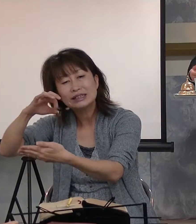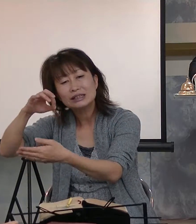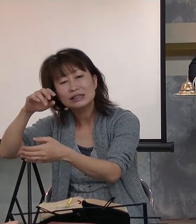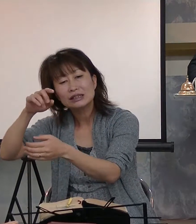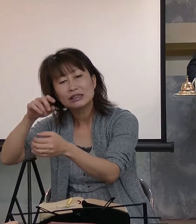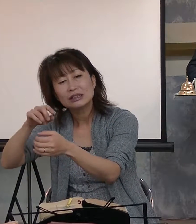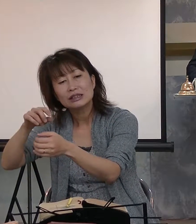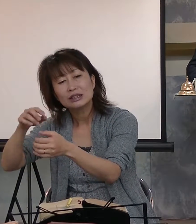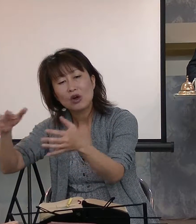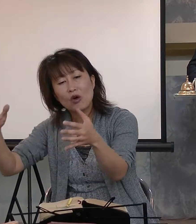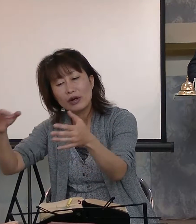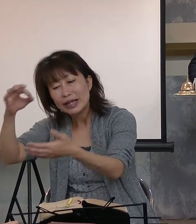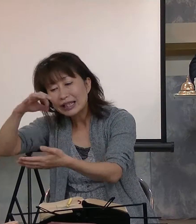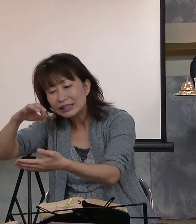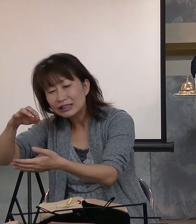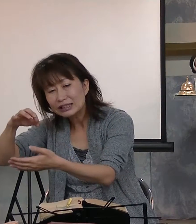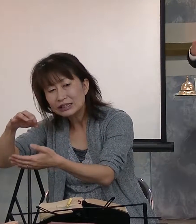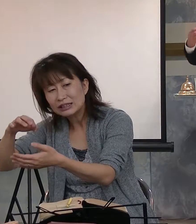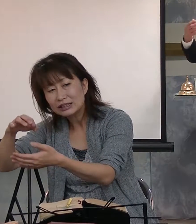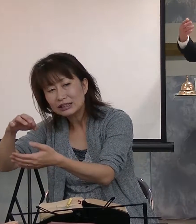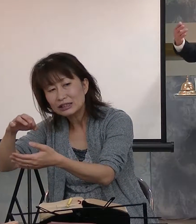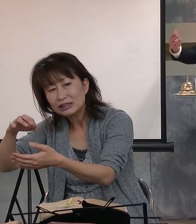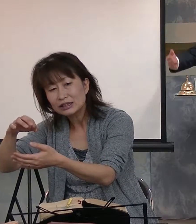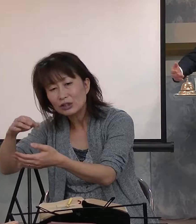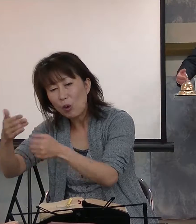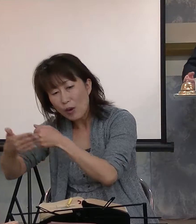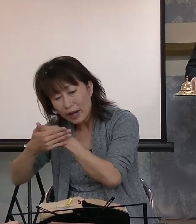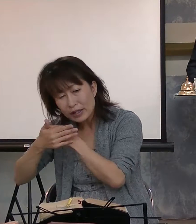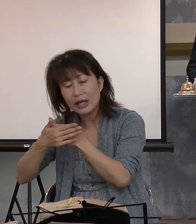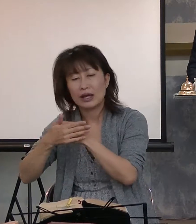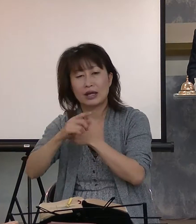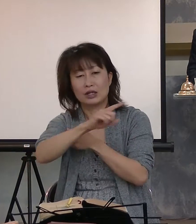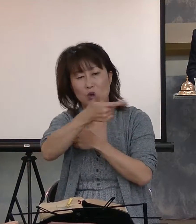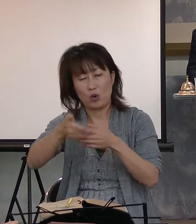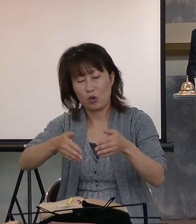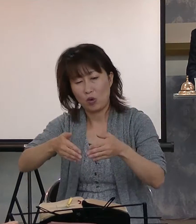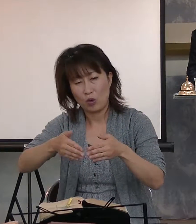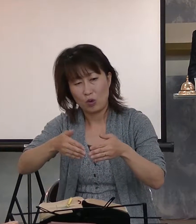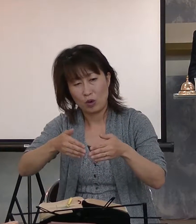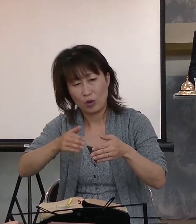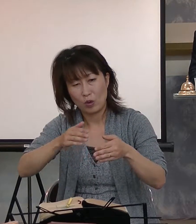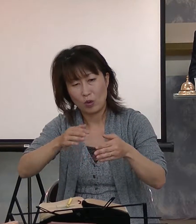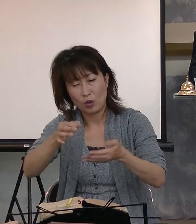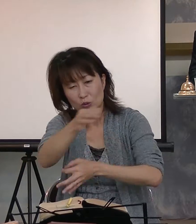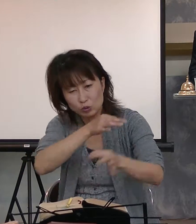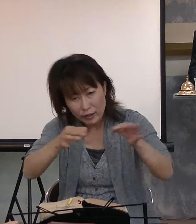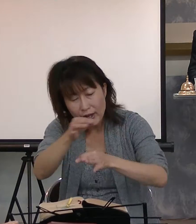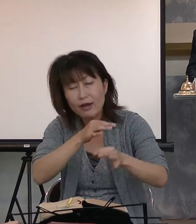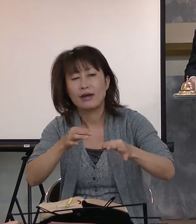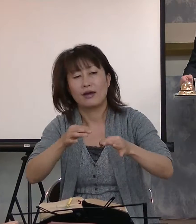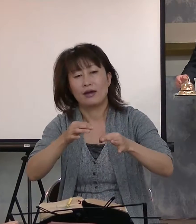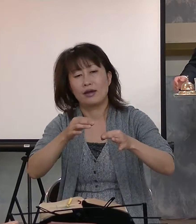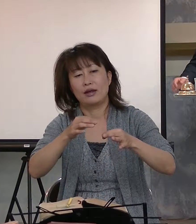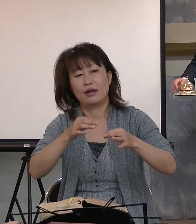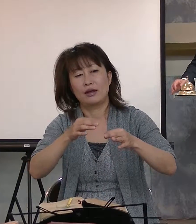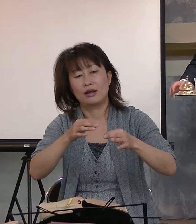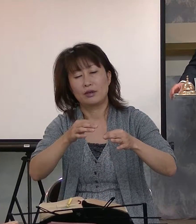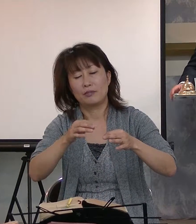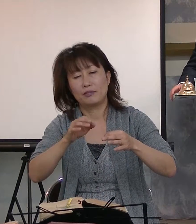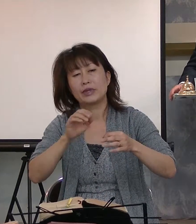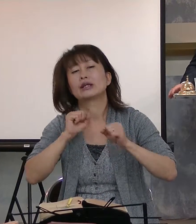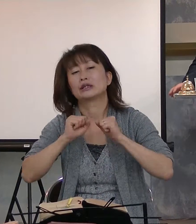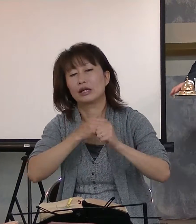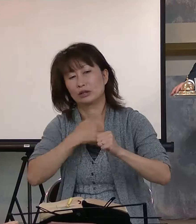済とか教会にもいろんな献金の要請が来ます。アフリカ